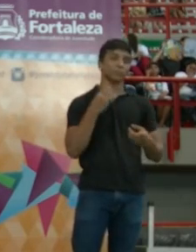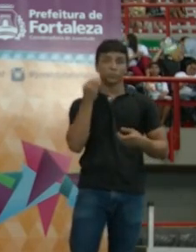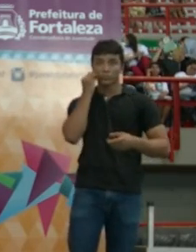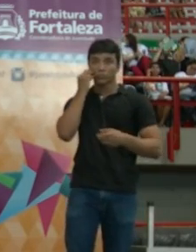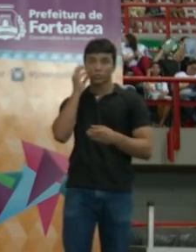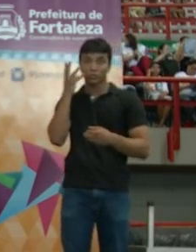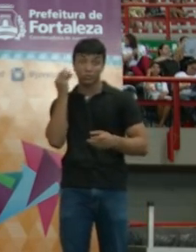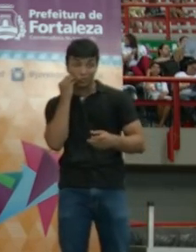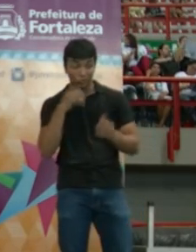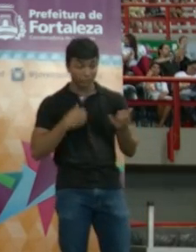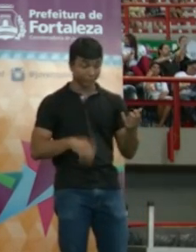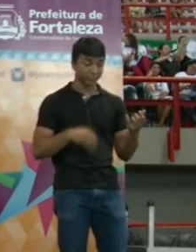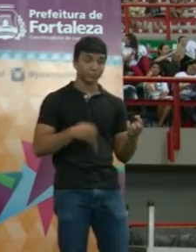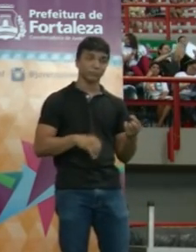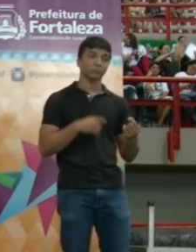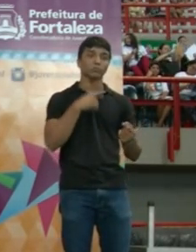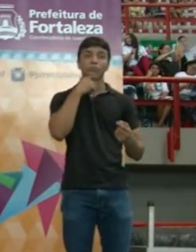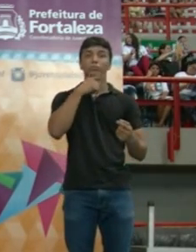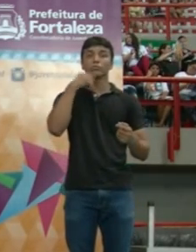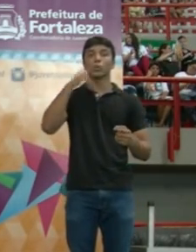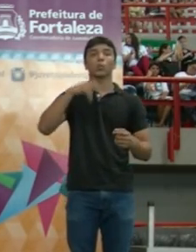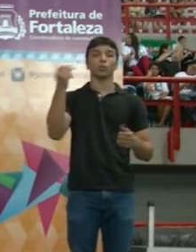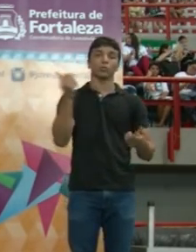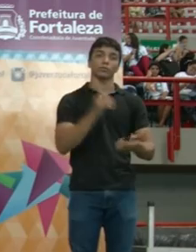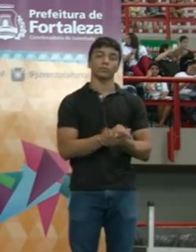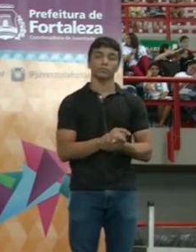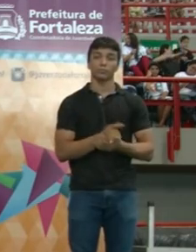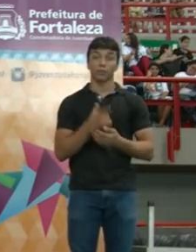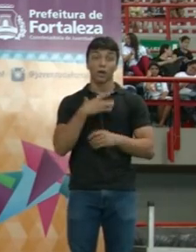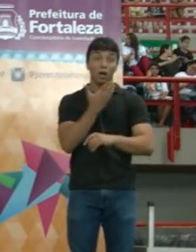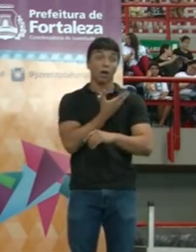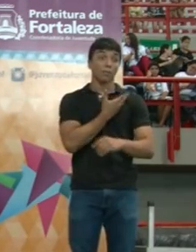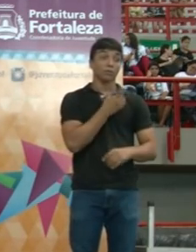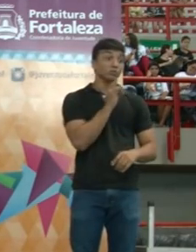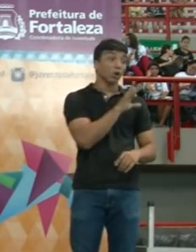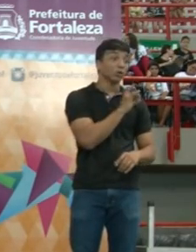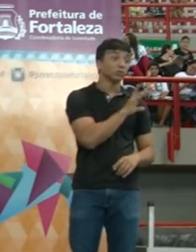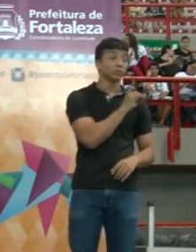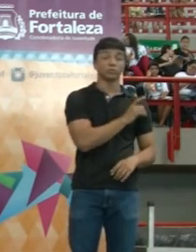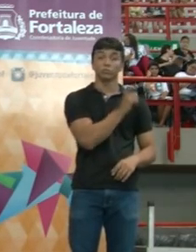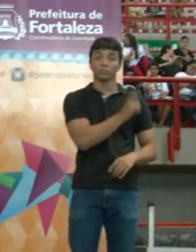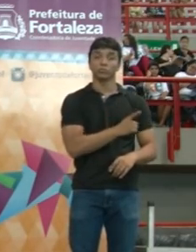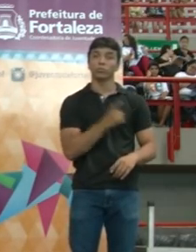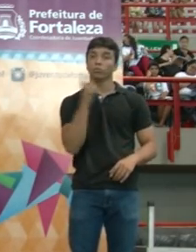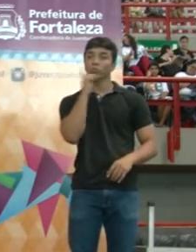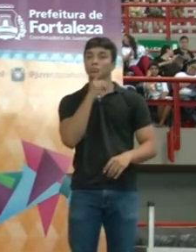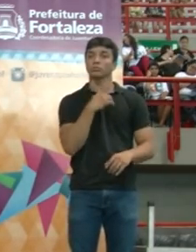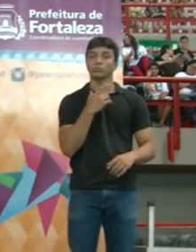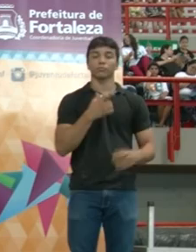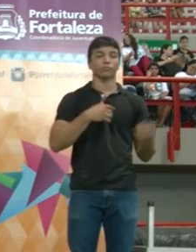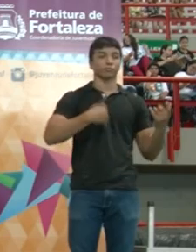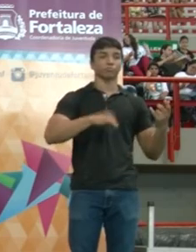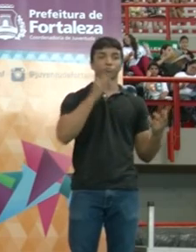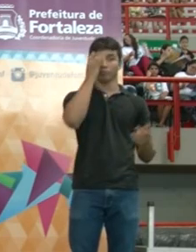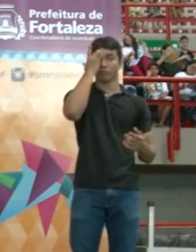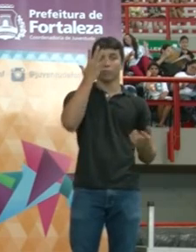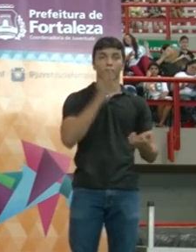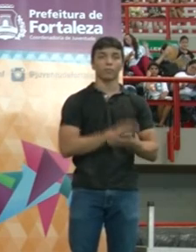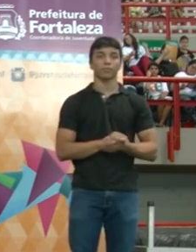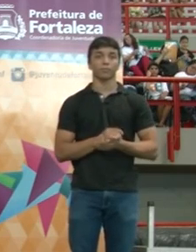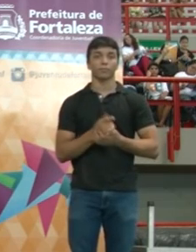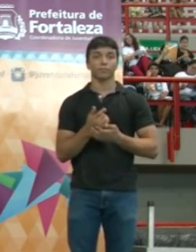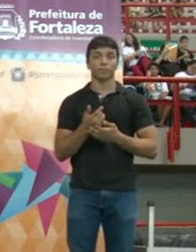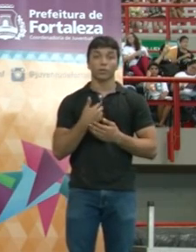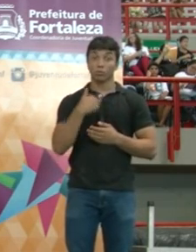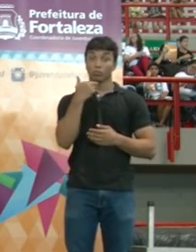tocar violão, nunca consegui. Tem um amigo meu que começou sozinho e hoje toca facilmente. Eu não tenho essa facilidade. Então a gente